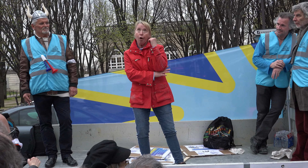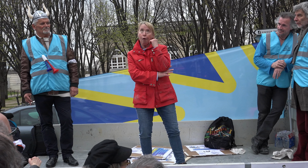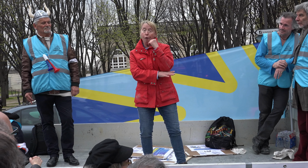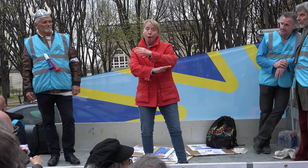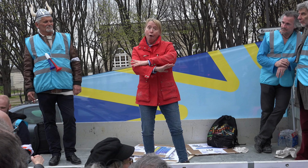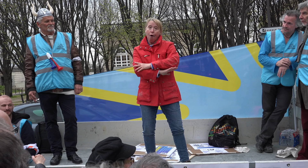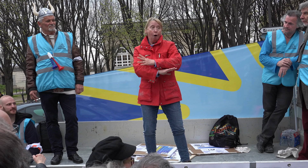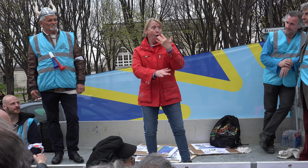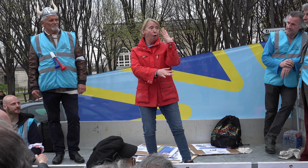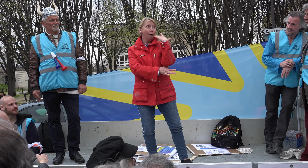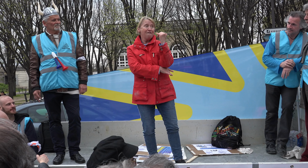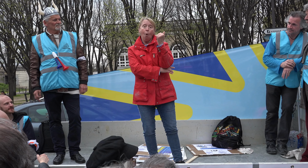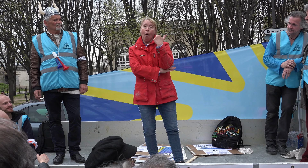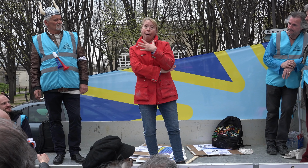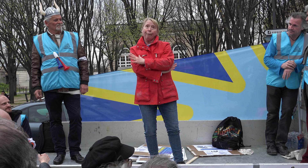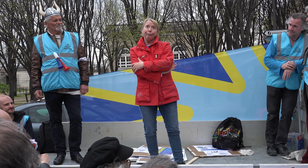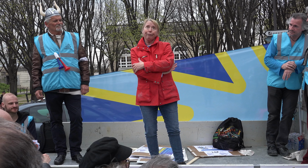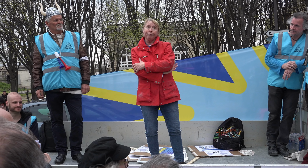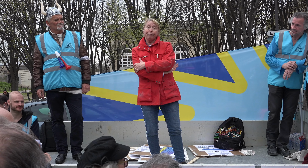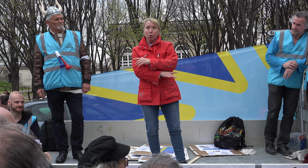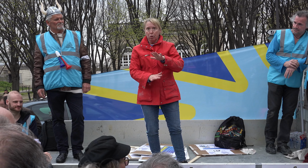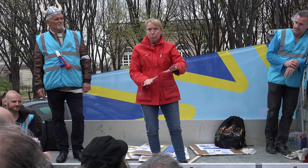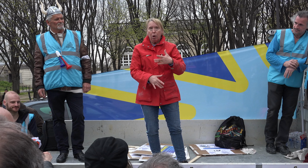classe. Il passe ses journées à s'ennuyer en classe.